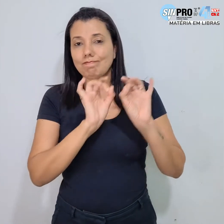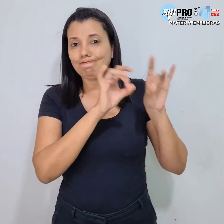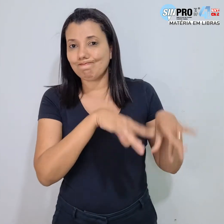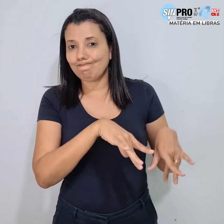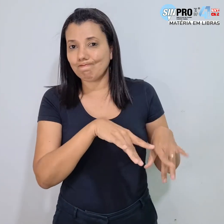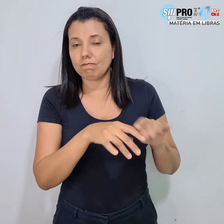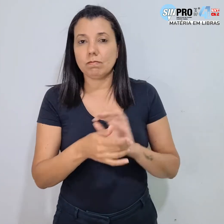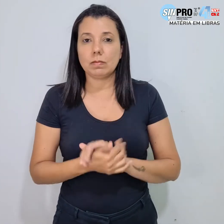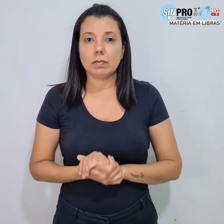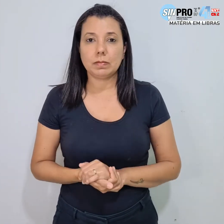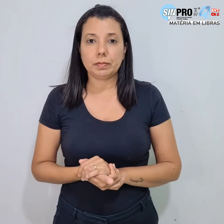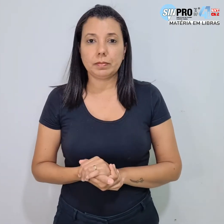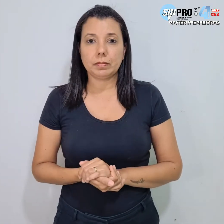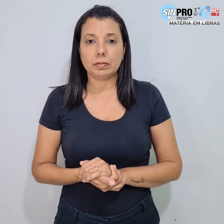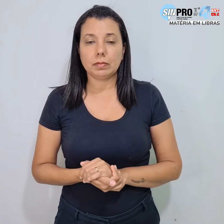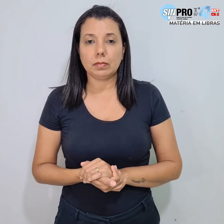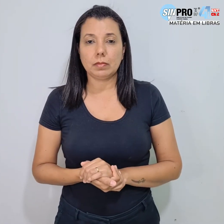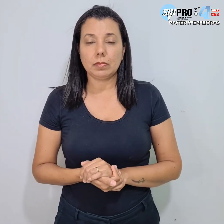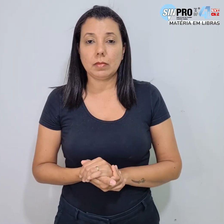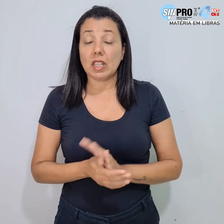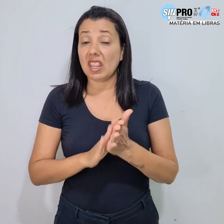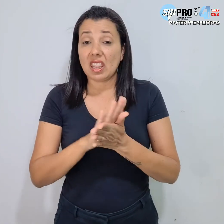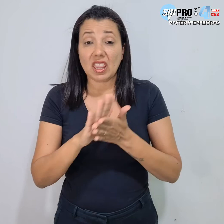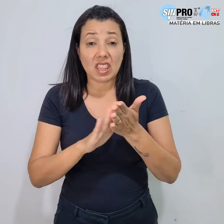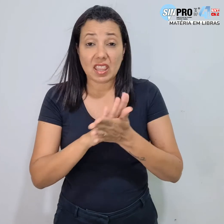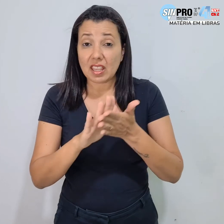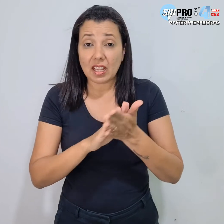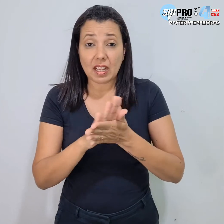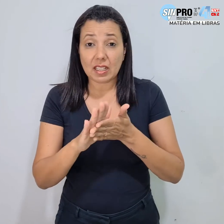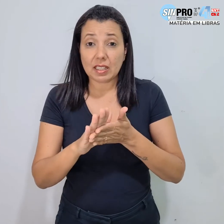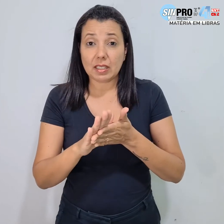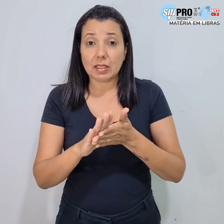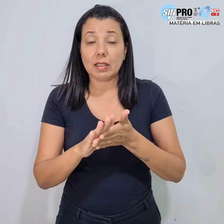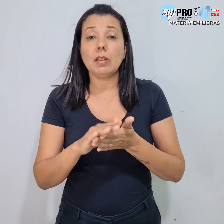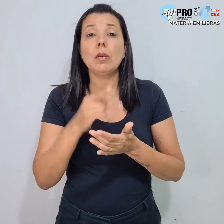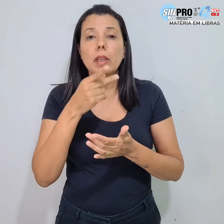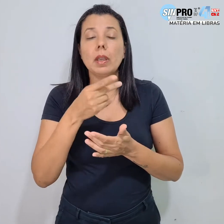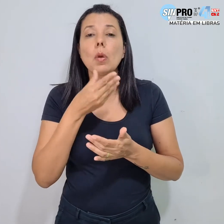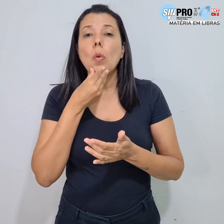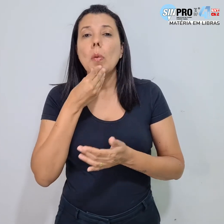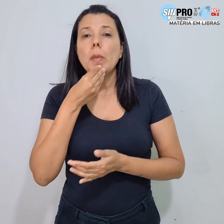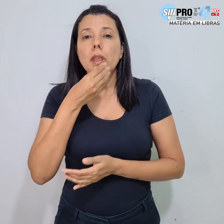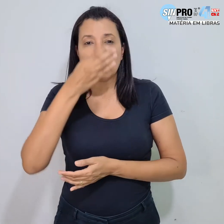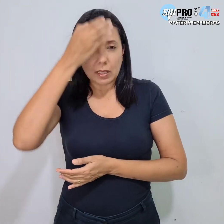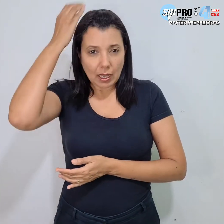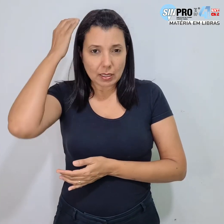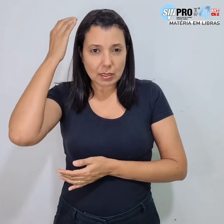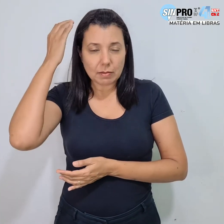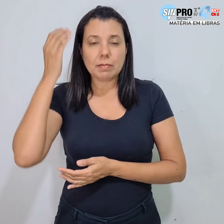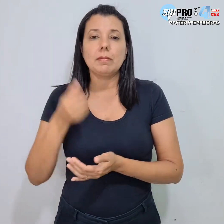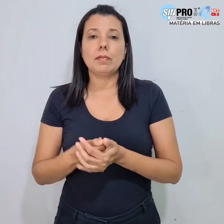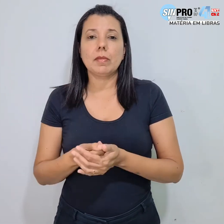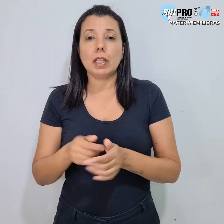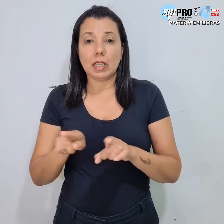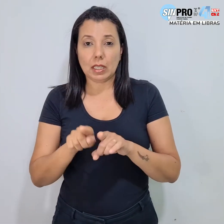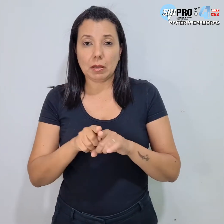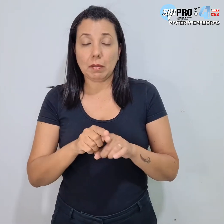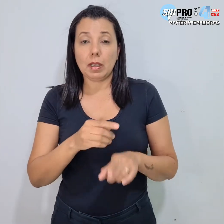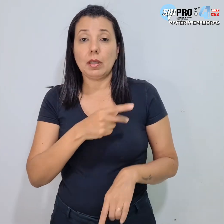ao abandono. Em momento algum se vê o banqueiro Guedes e o presidente